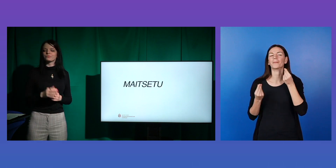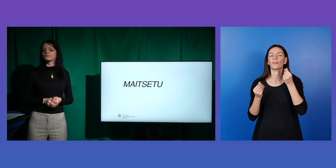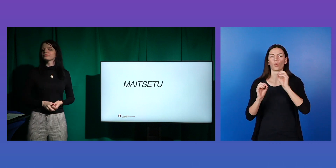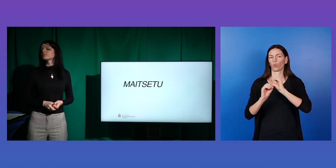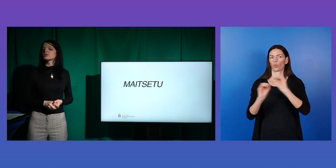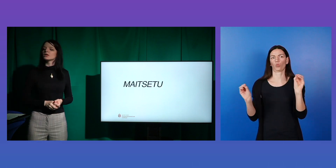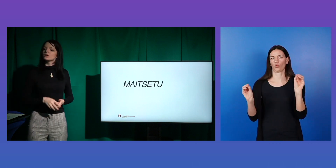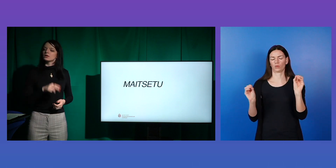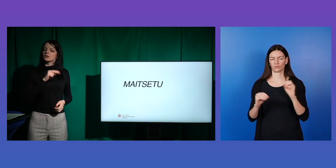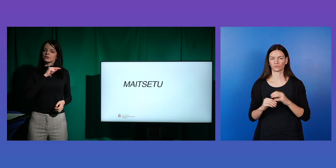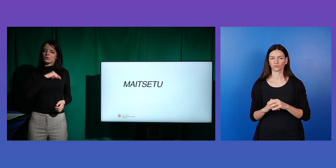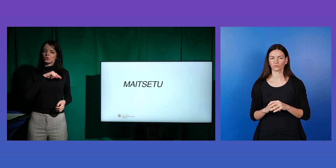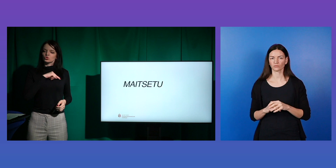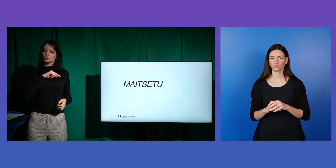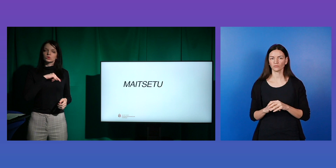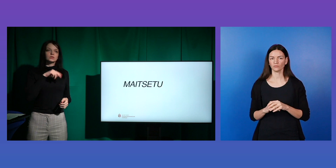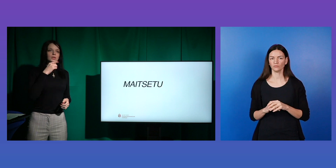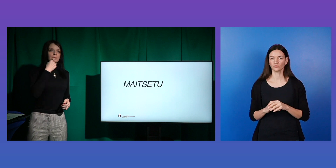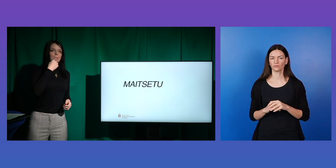Maitsetu.